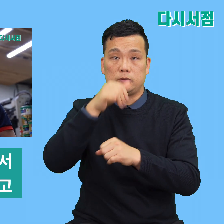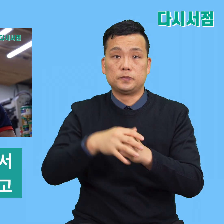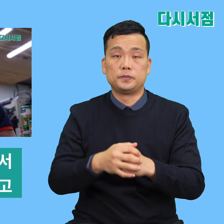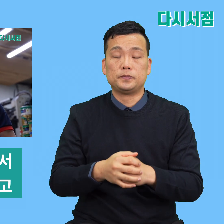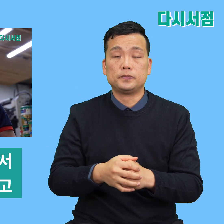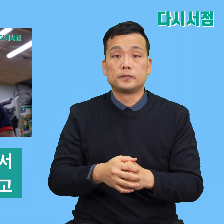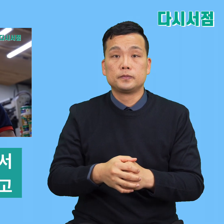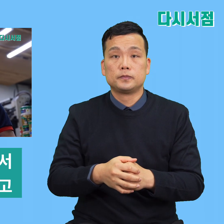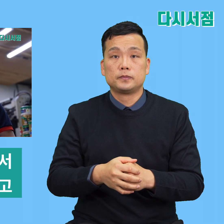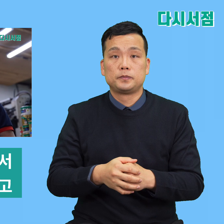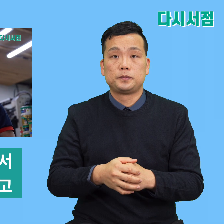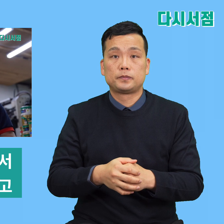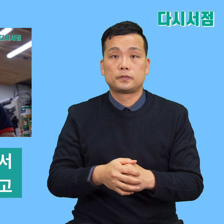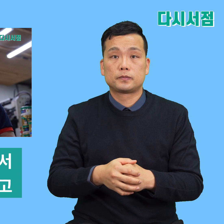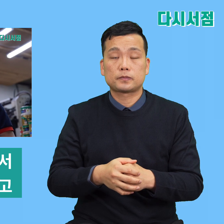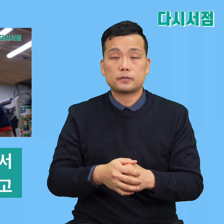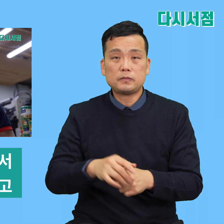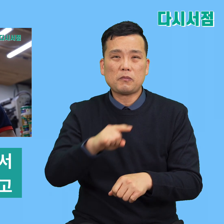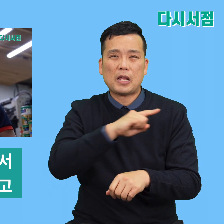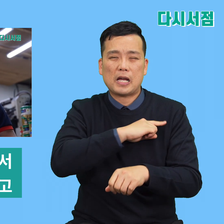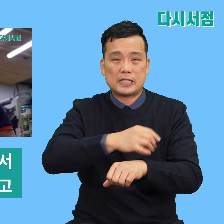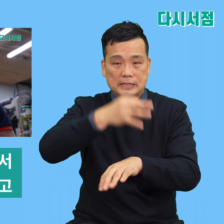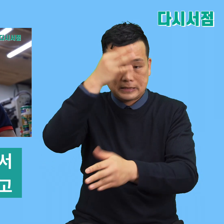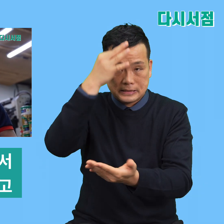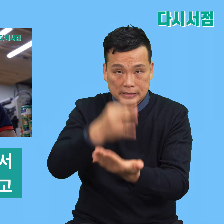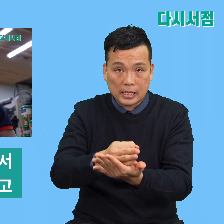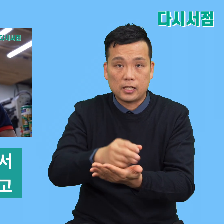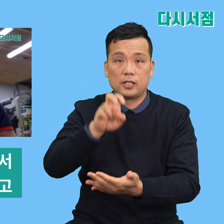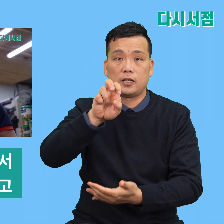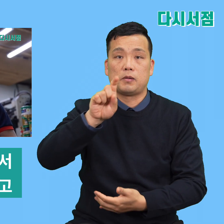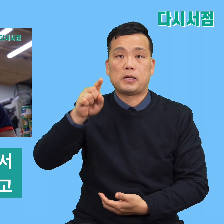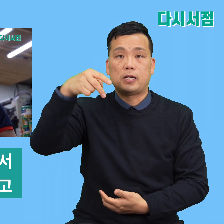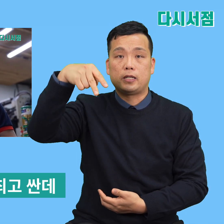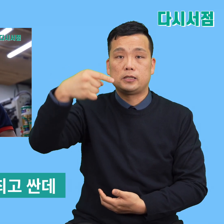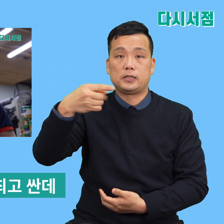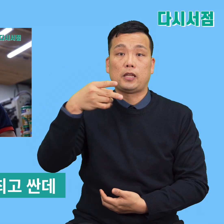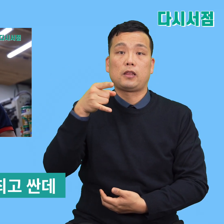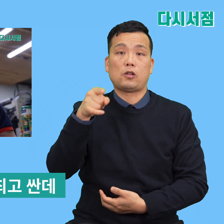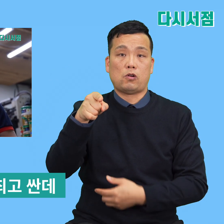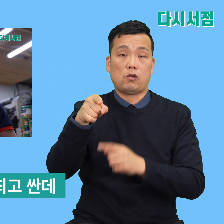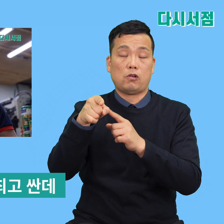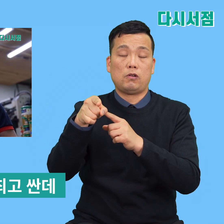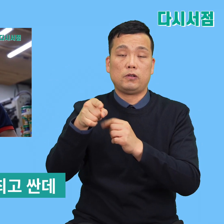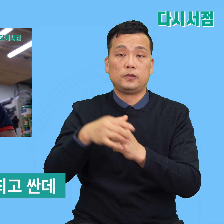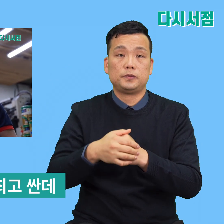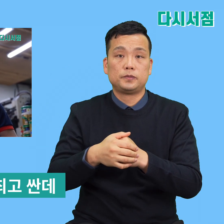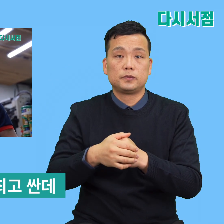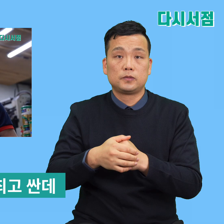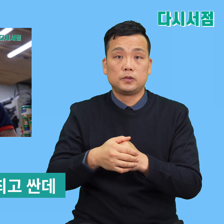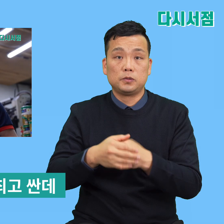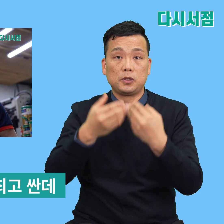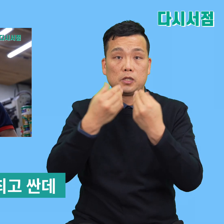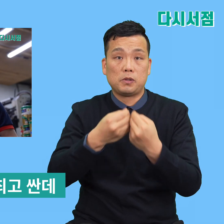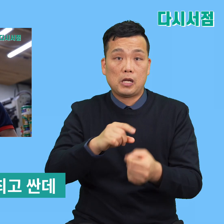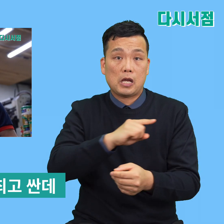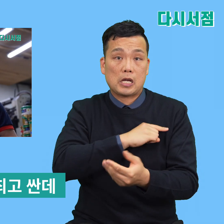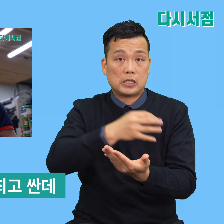말해서 최고 싼 가격이 마스터고 그러니까 이제 1도 인쇄가 최고 싼데